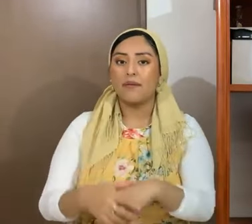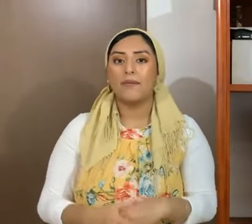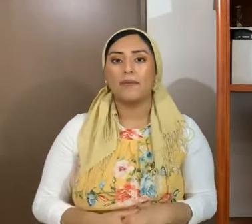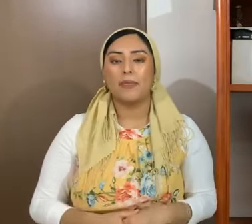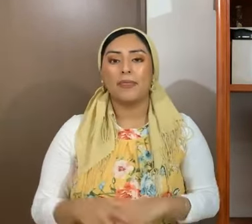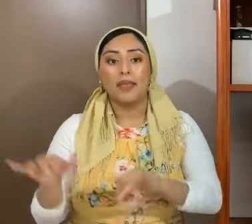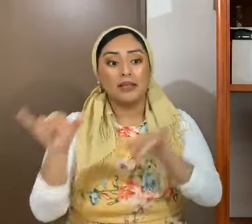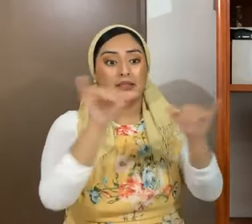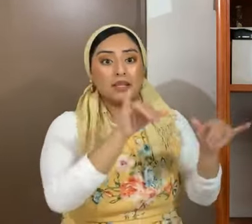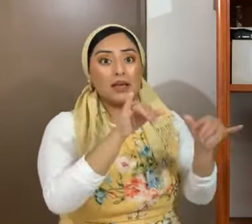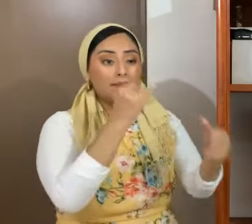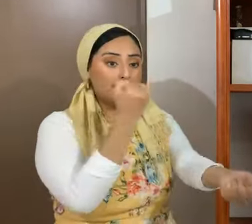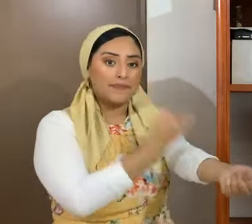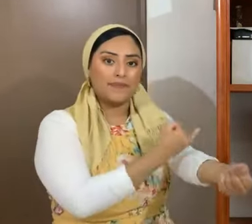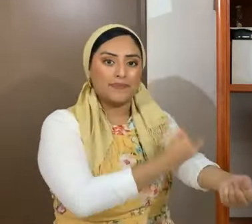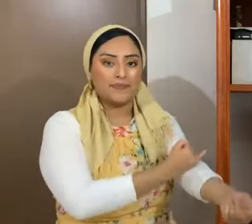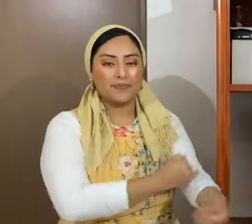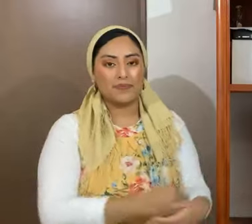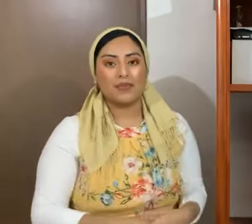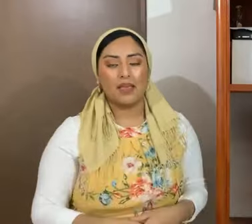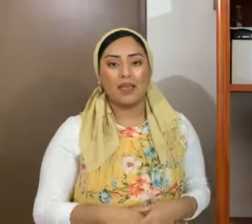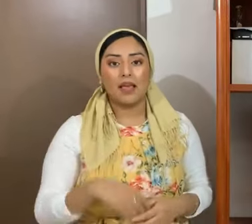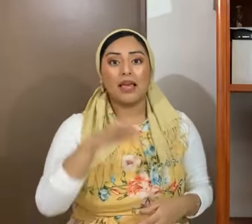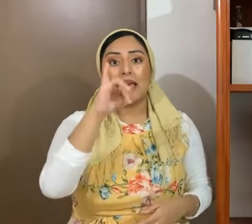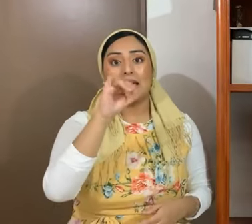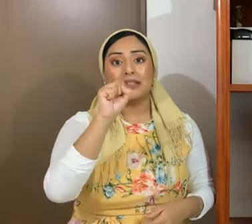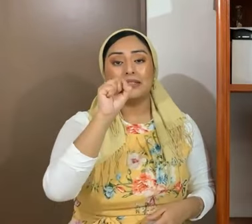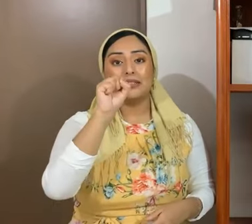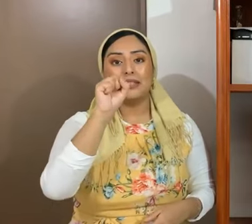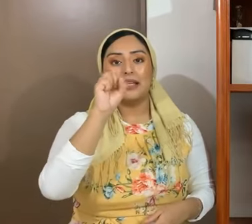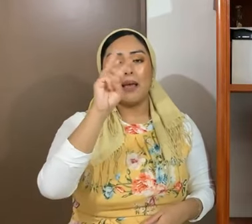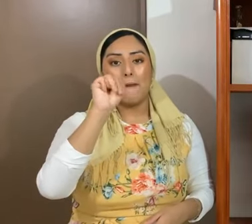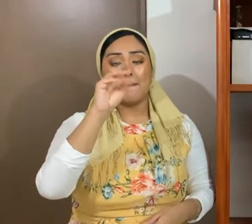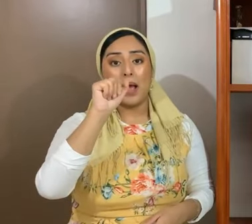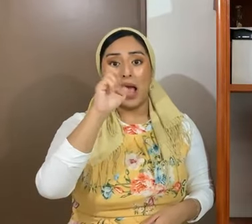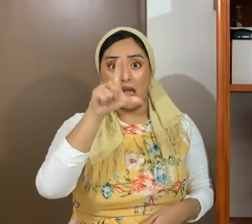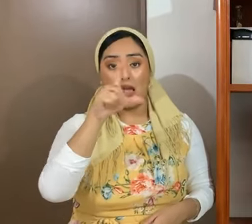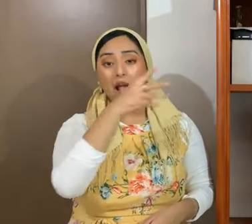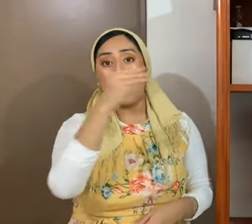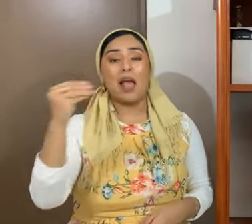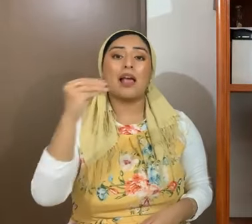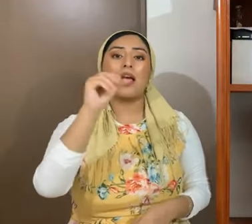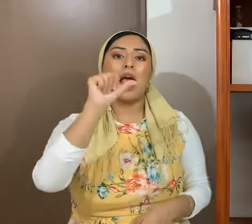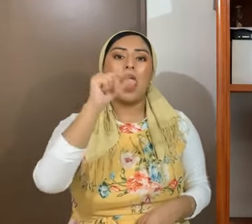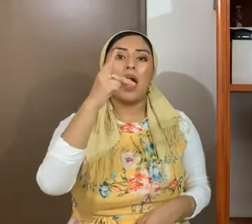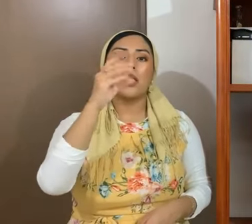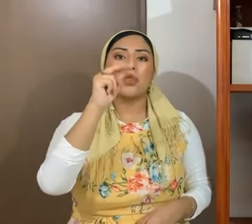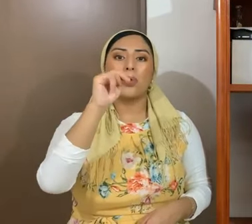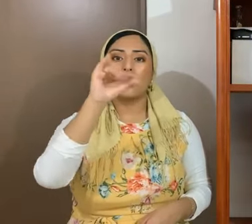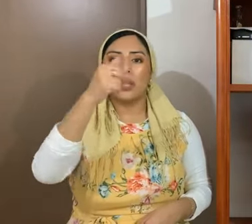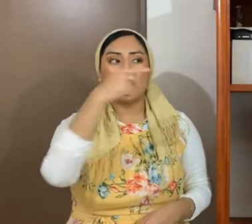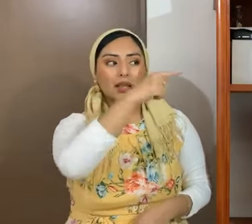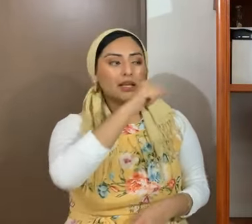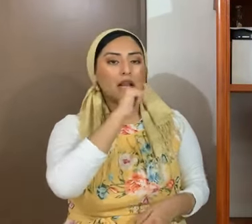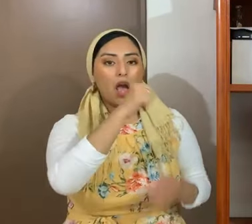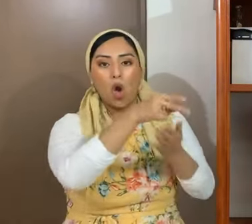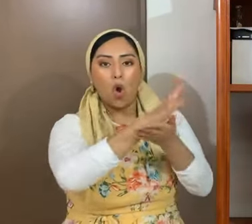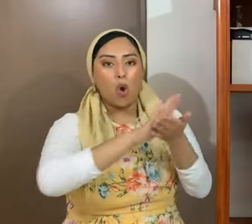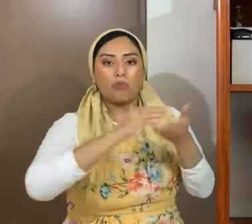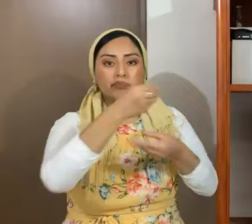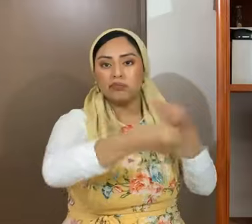Porque tanto Ismael como Adonías no eran parte de esa simiente Kadosh. Ustedes me pueden decir, pero ¿cómo? Si